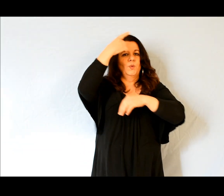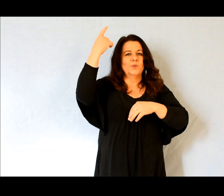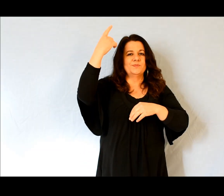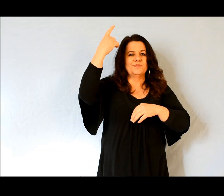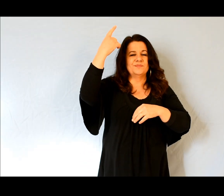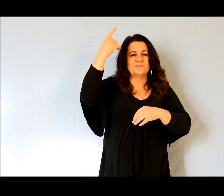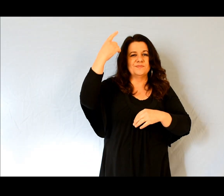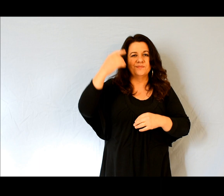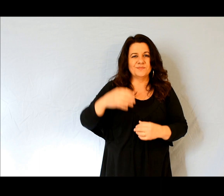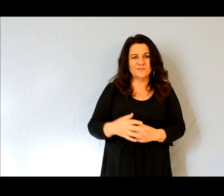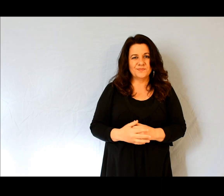puissances